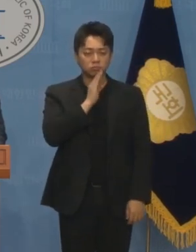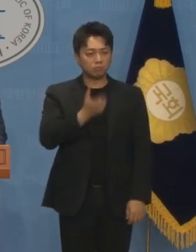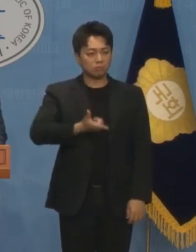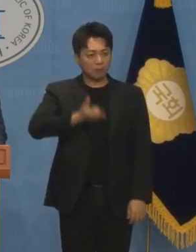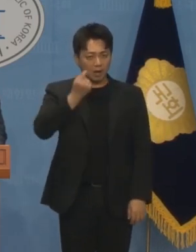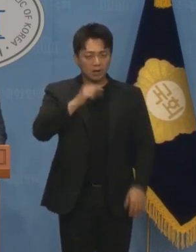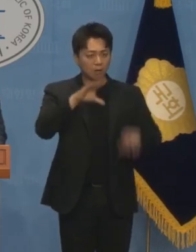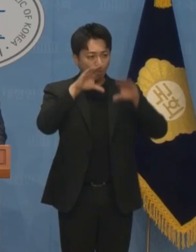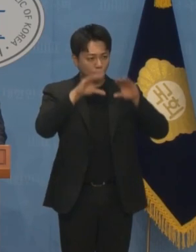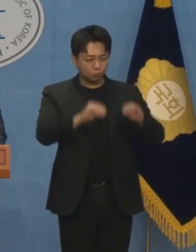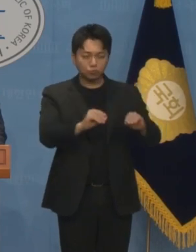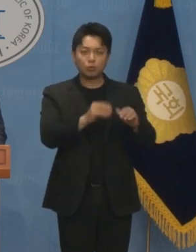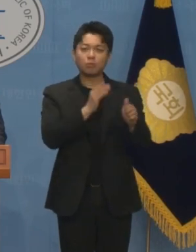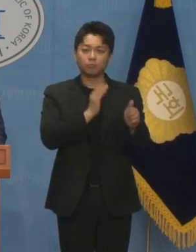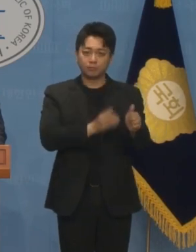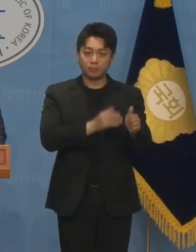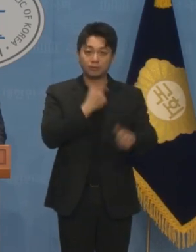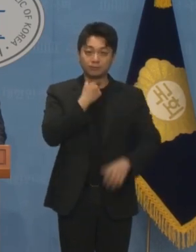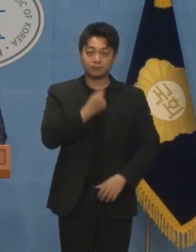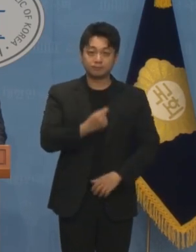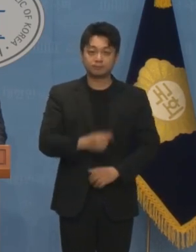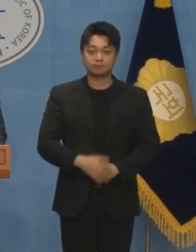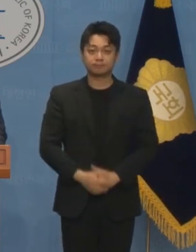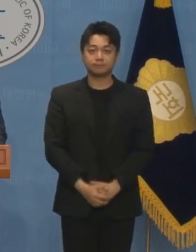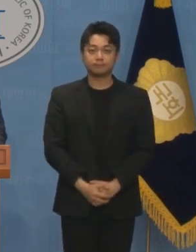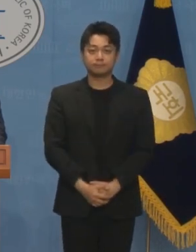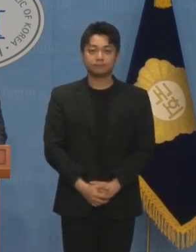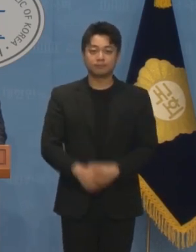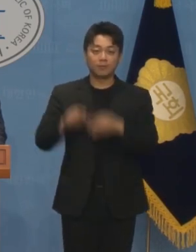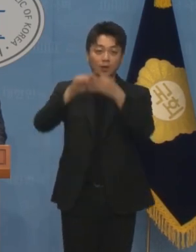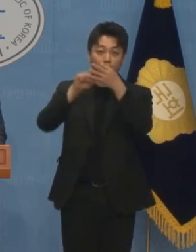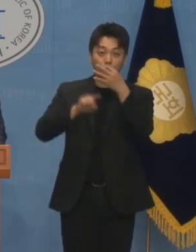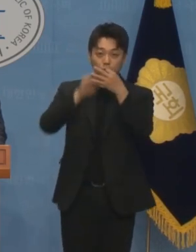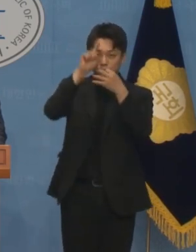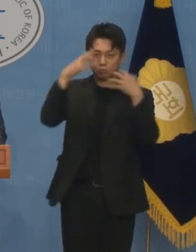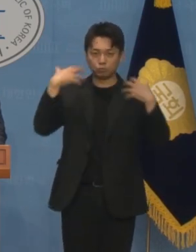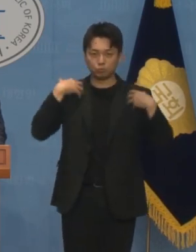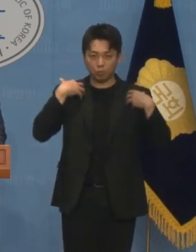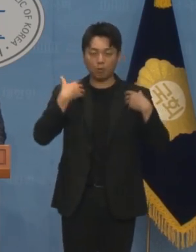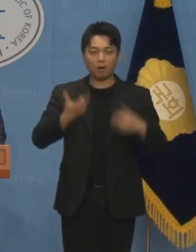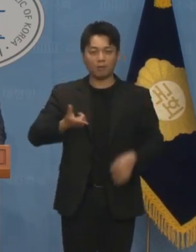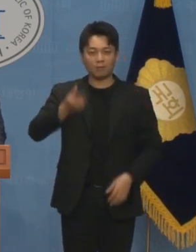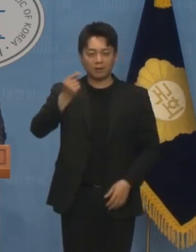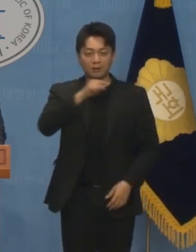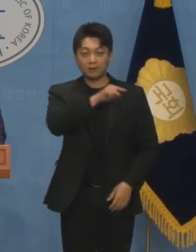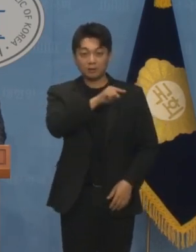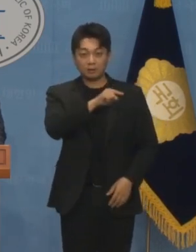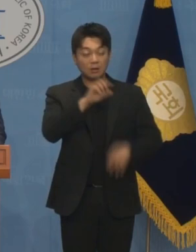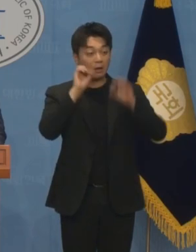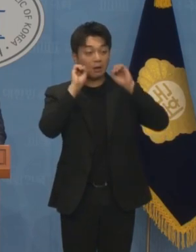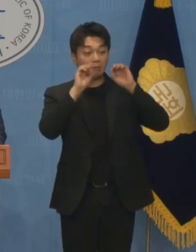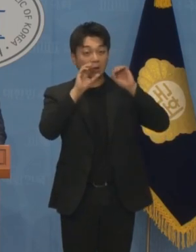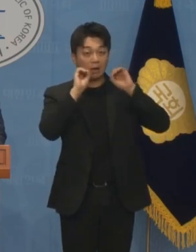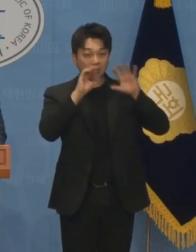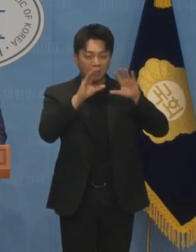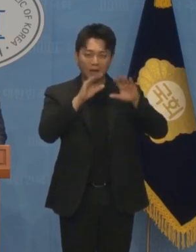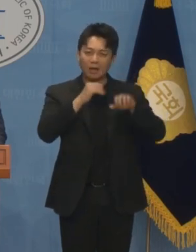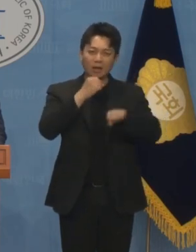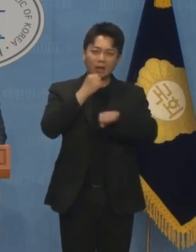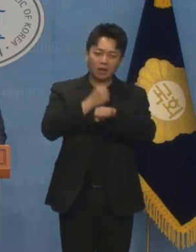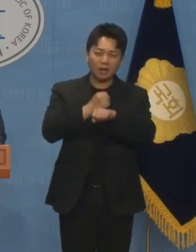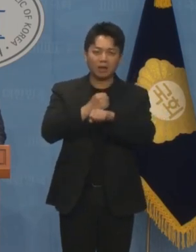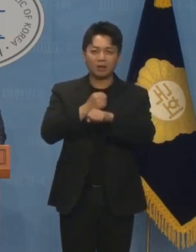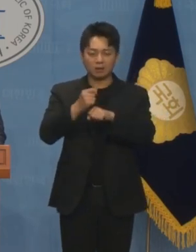살포를 멈춰야 합니다. 윤석열 정부도 속히 오물풍선 살포를 막기 위한